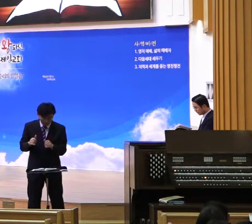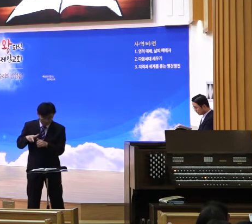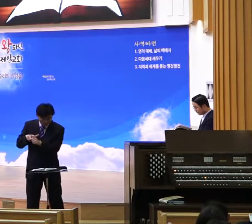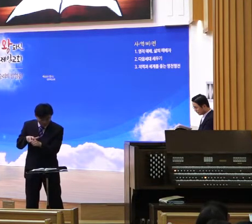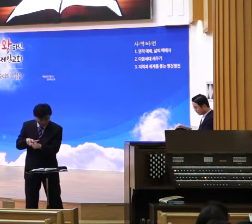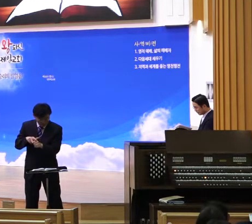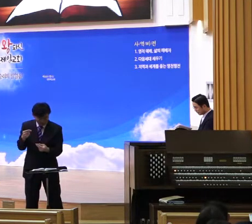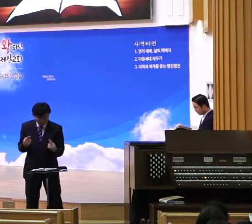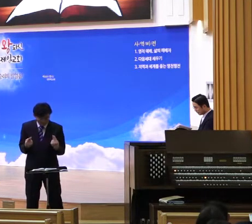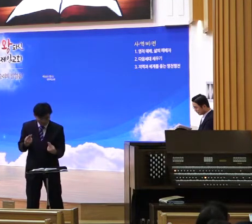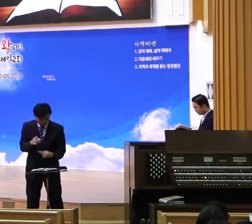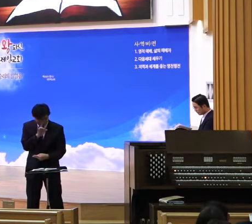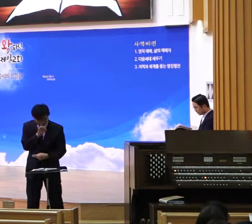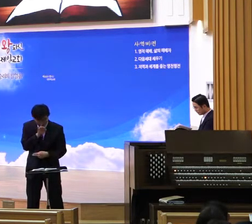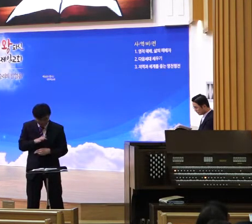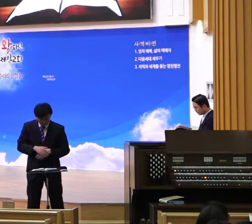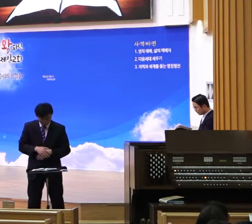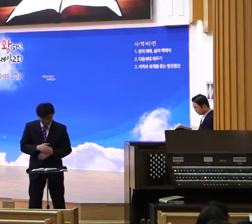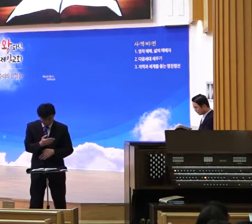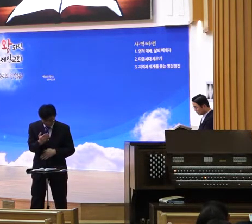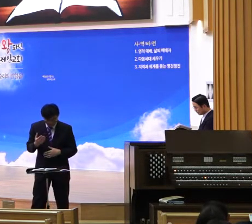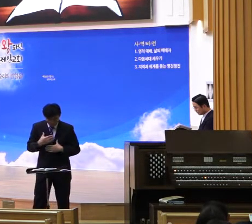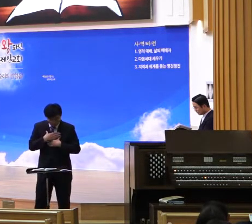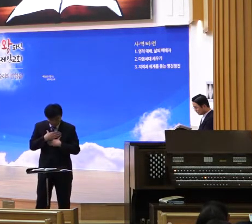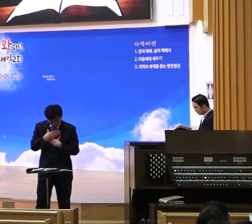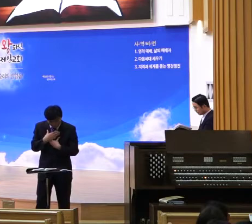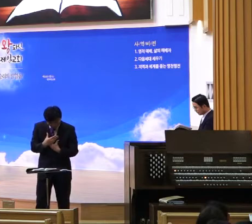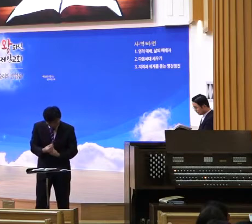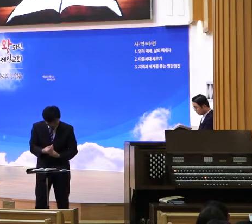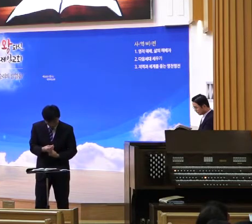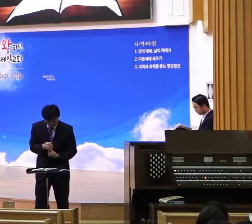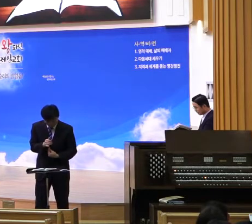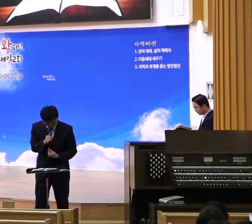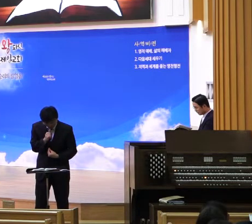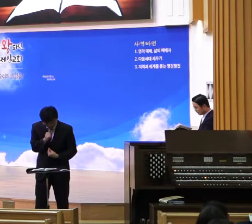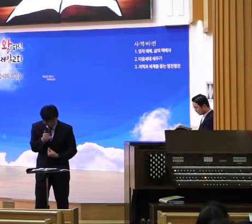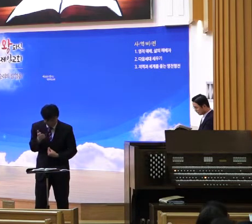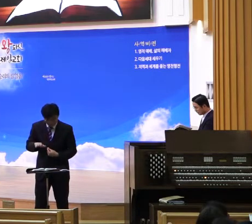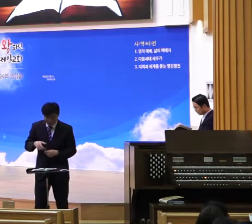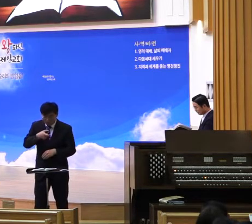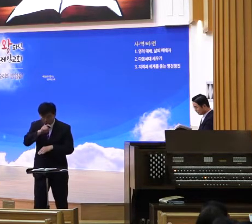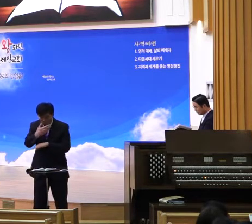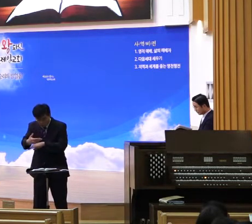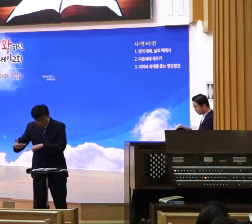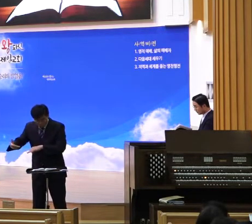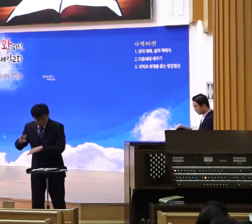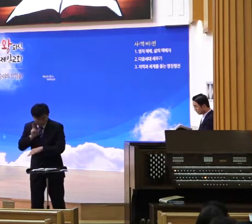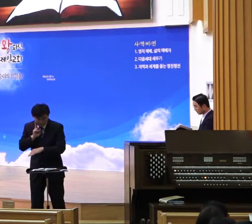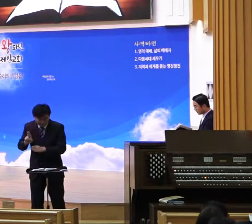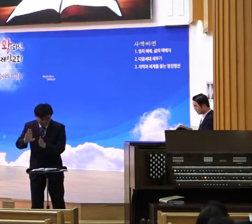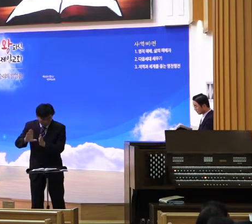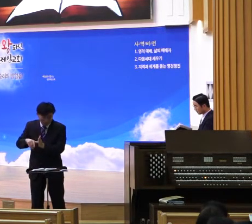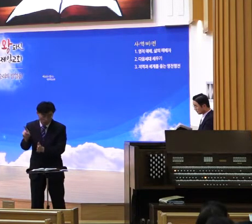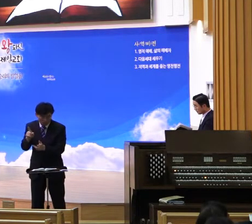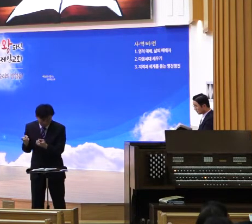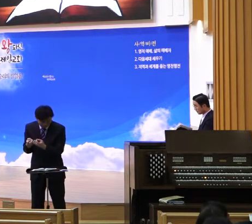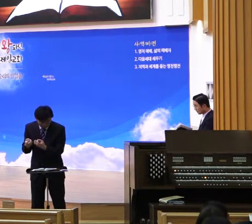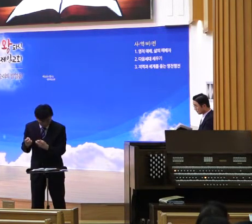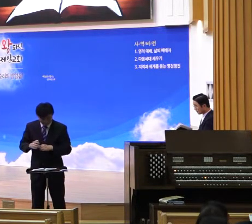경주하겠느냐. 네가 평안한 땅에서는 무사하려니와 요단강 물이 넘칠 때에는 어찌하겠느냐. 내